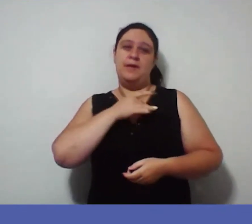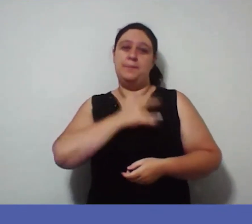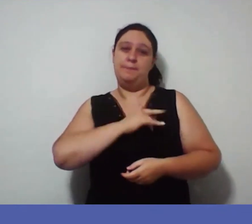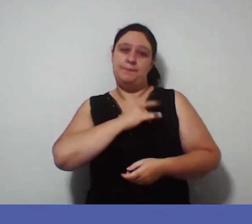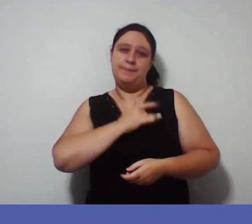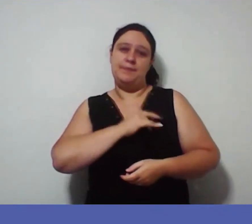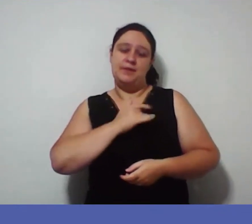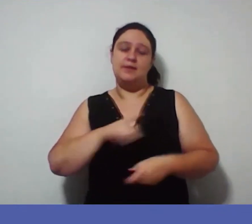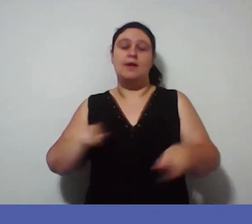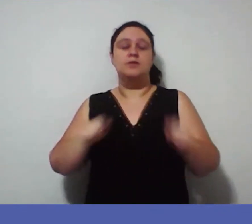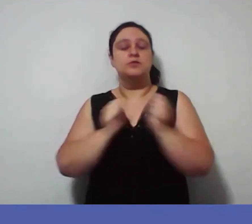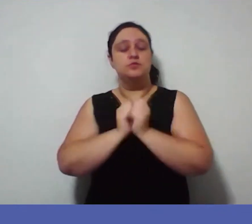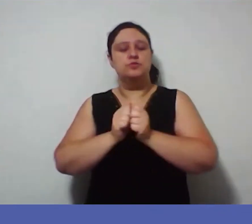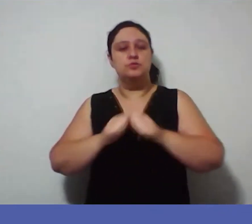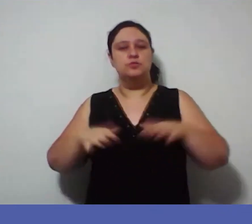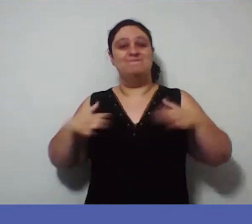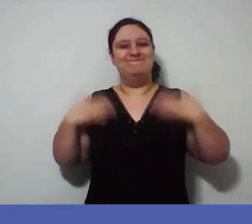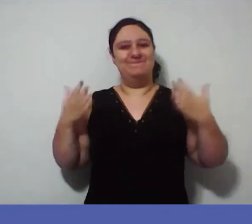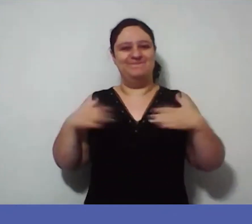Você pode viver uma vida